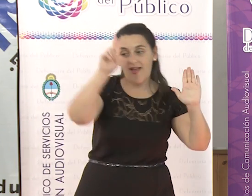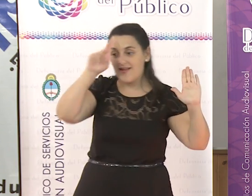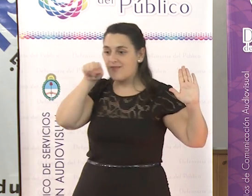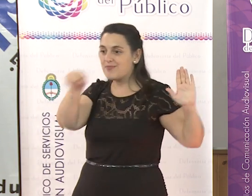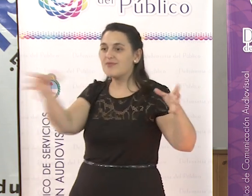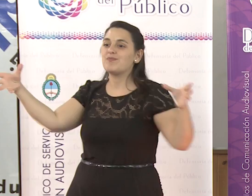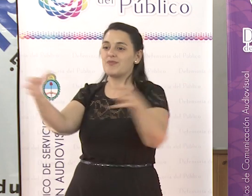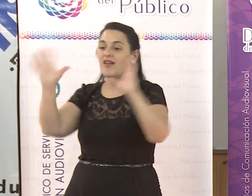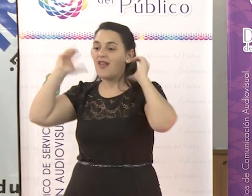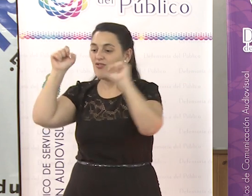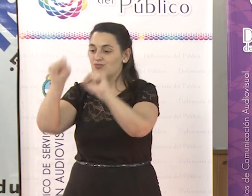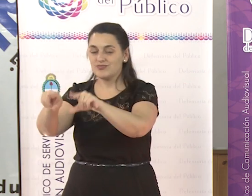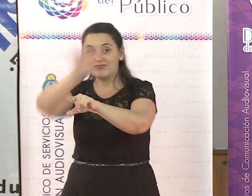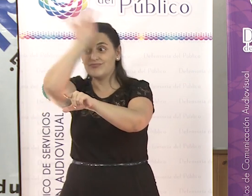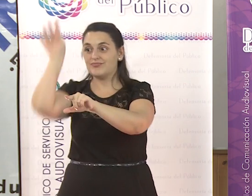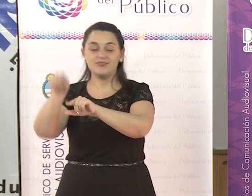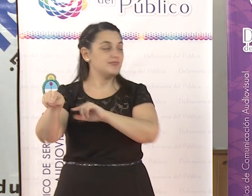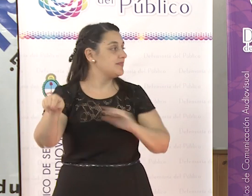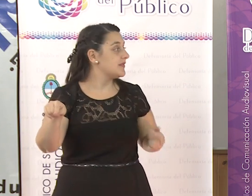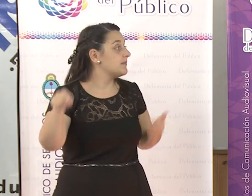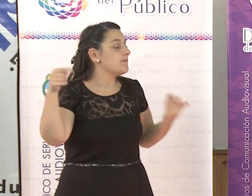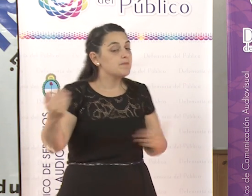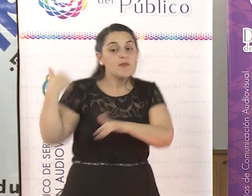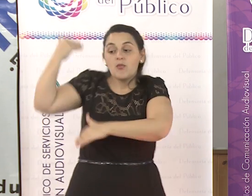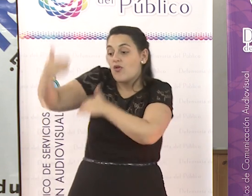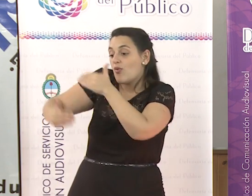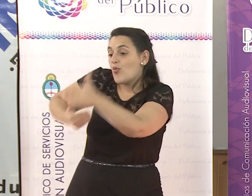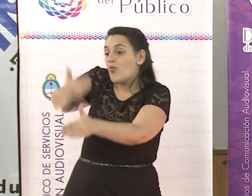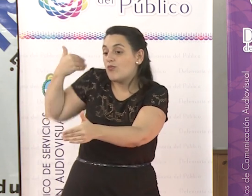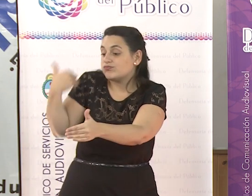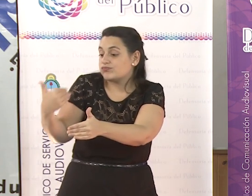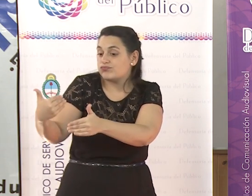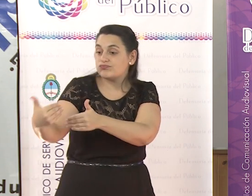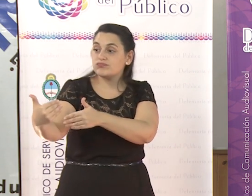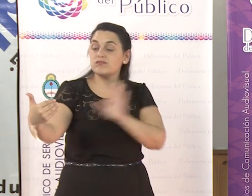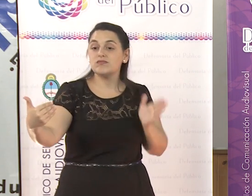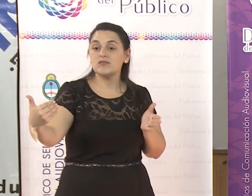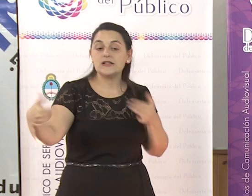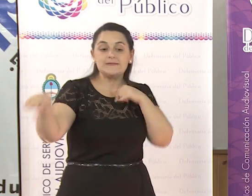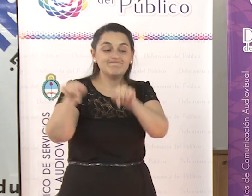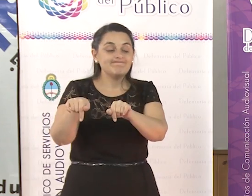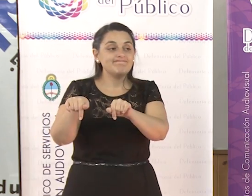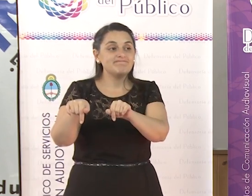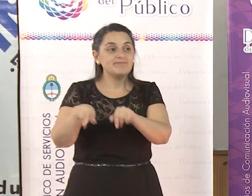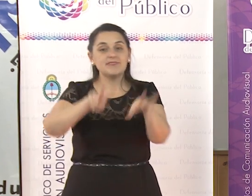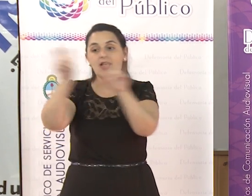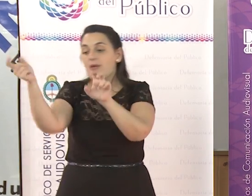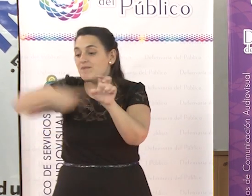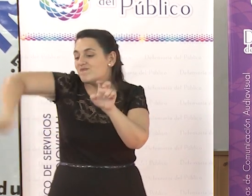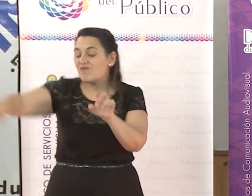pero desgraciadamente en todo este proceso que hemos vivido ha sido casi prácticamente toda una cuestión voluntaria